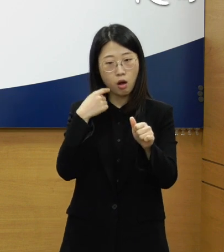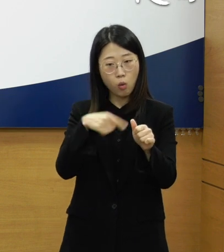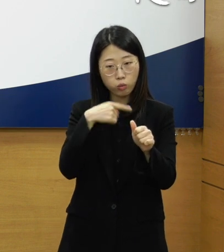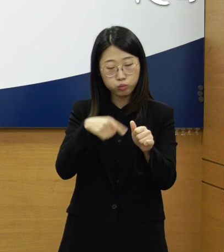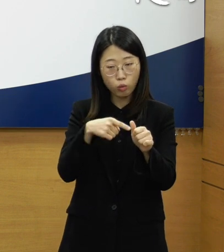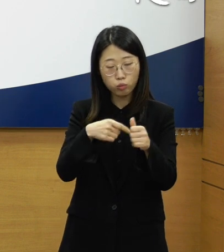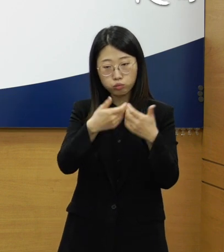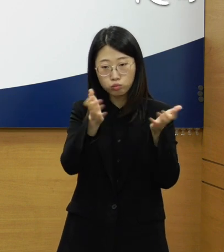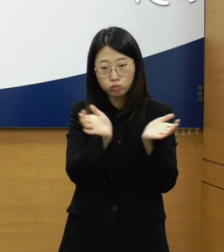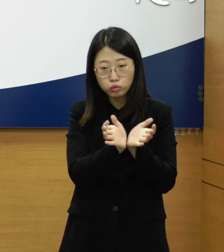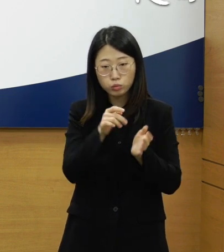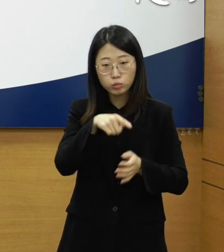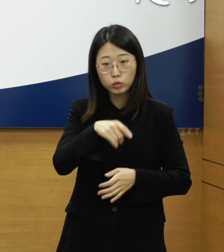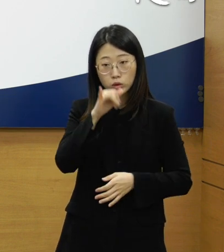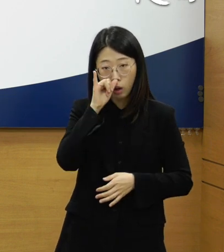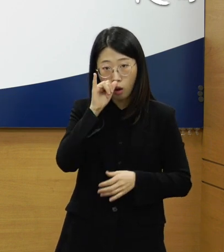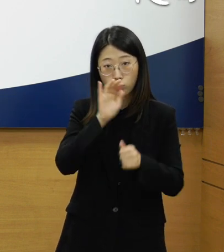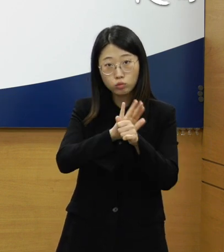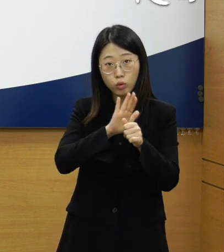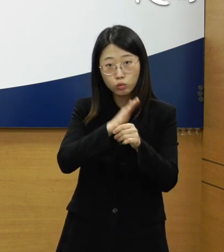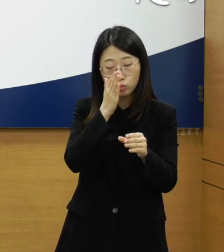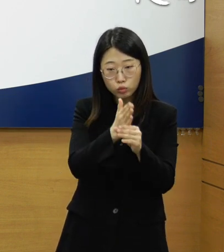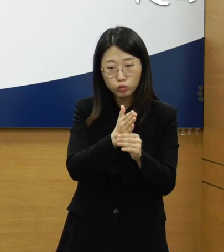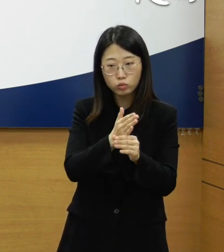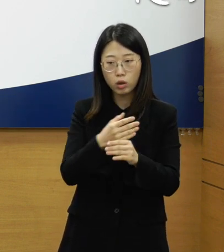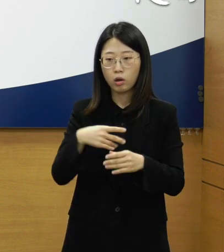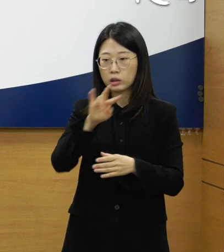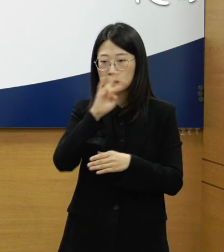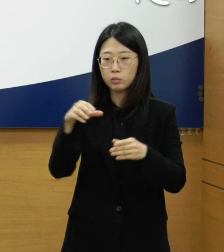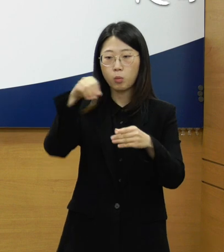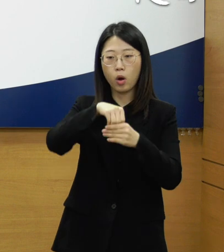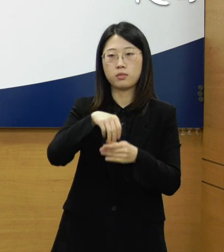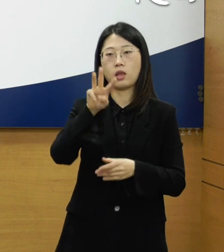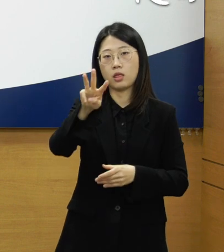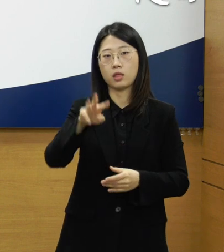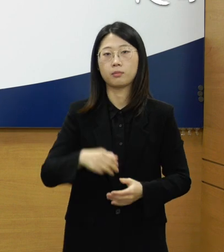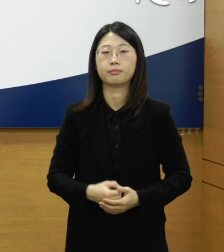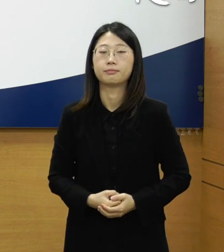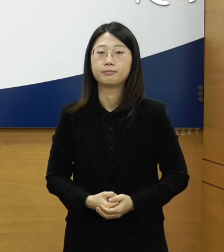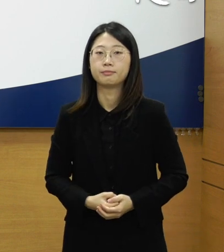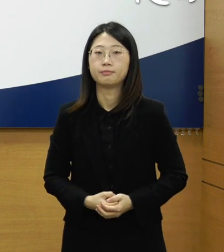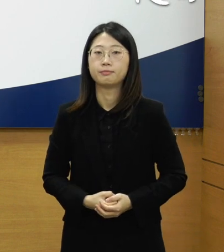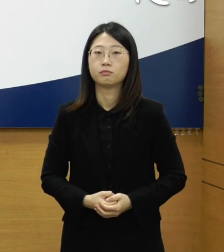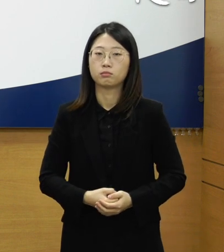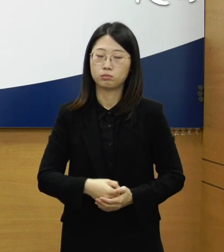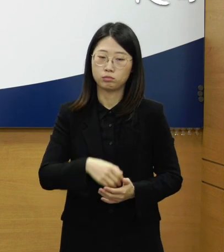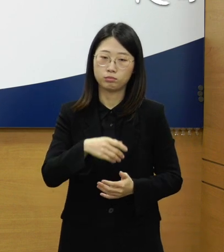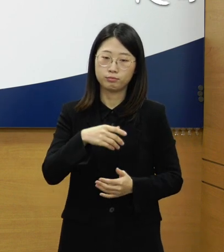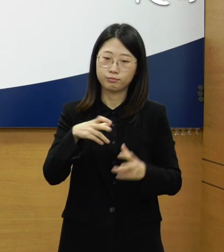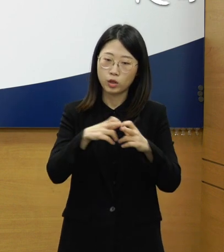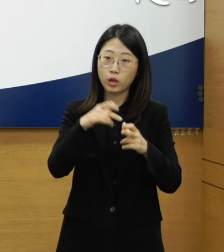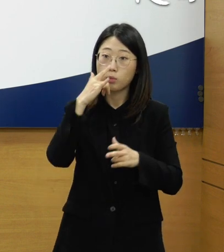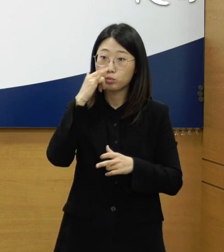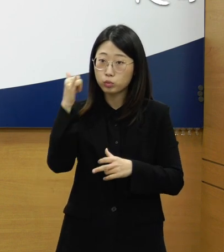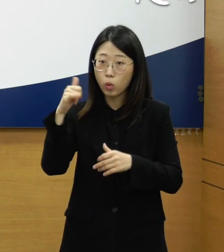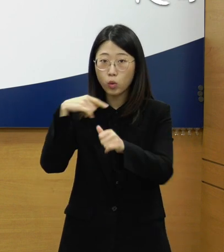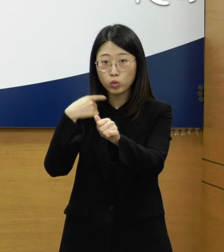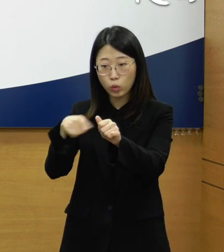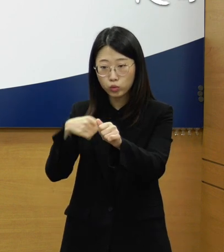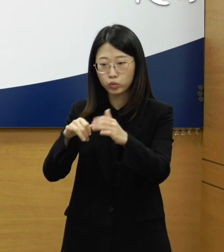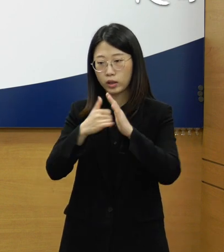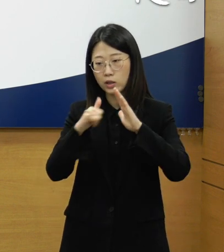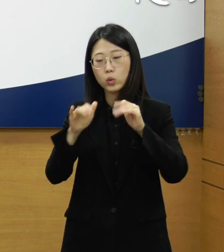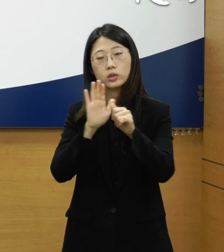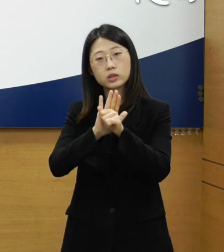곳은 시흥시를 포함해 세 곳뿐입니다. 장애인 부모 교육과 가족